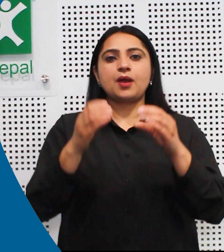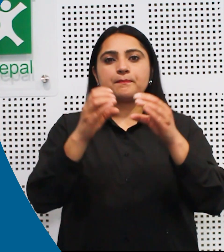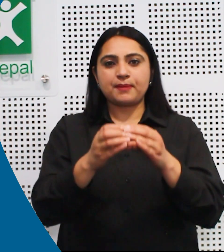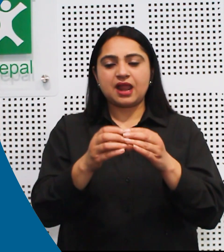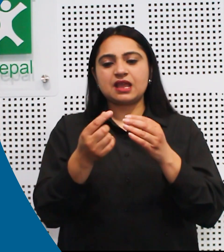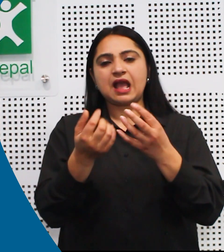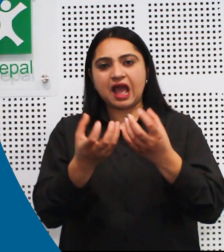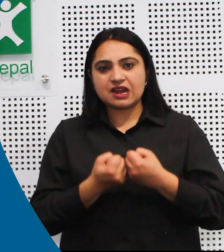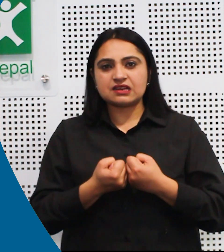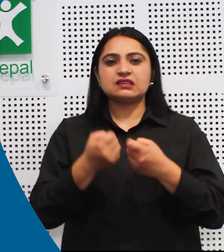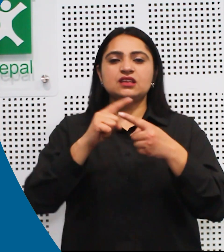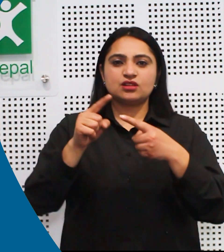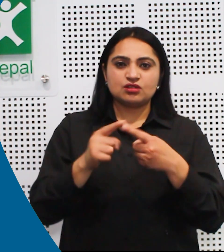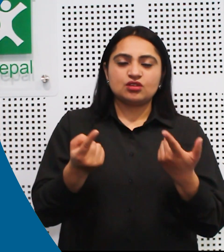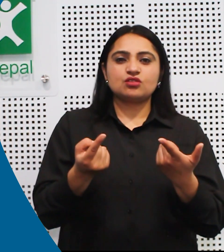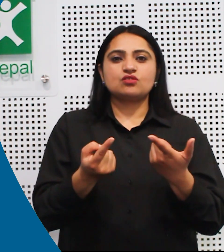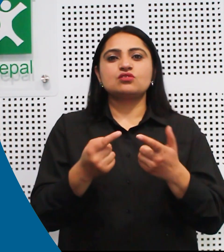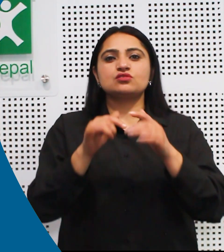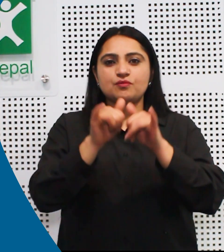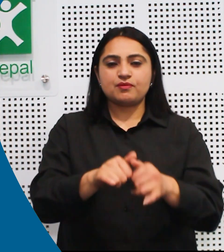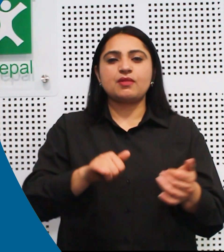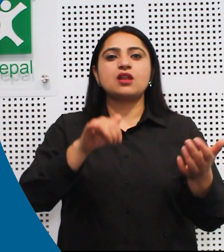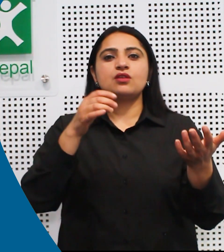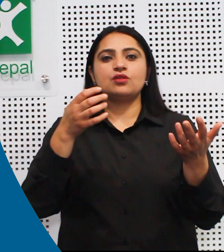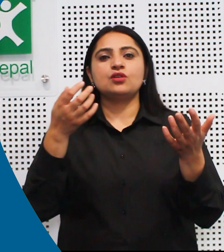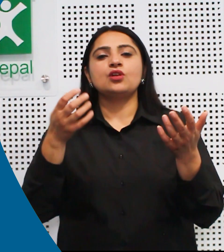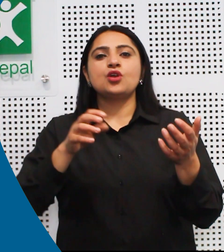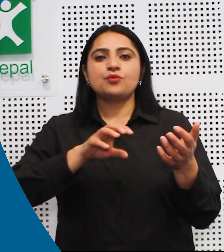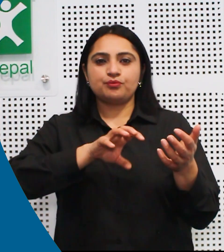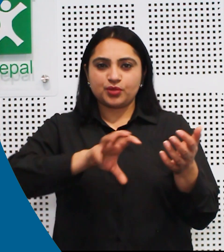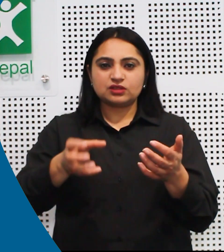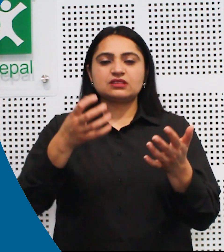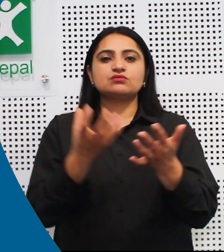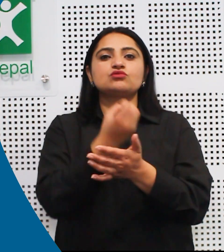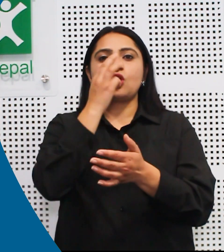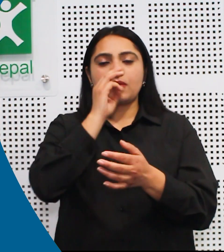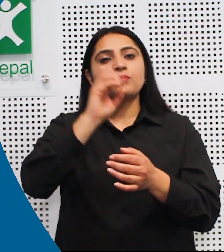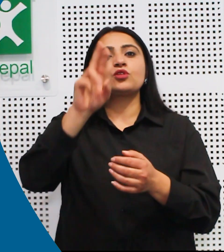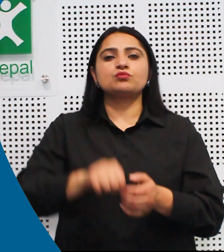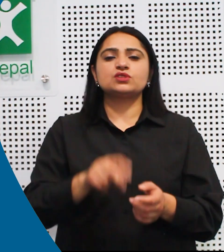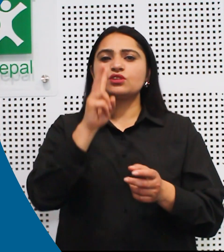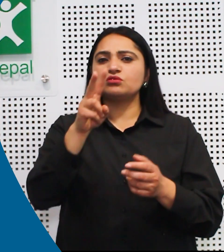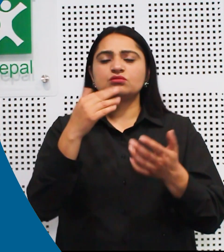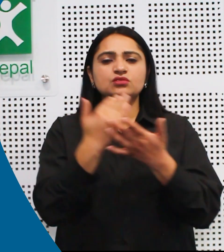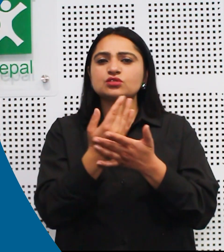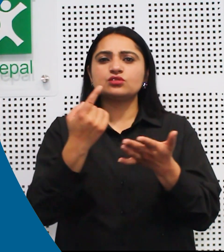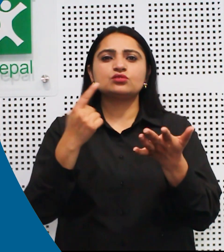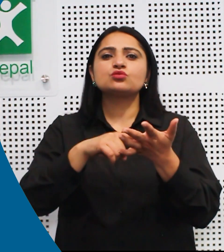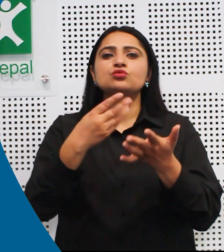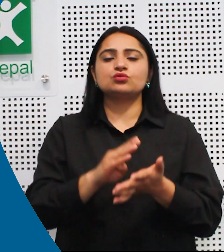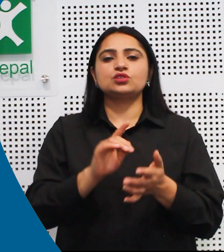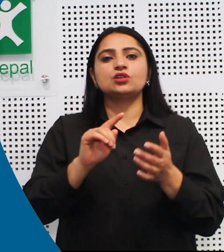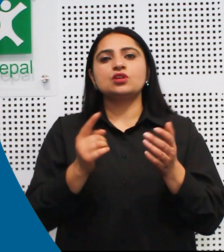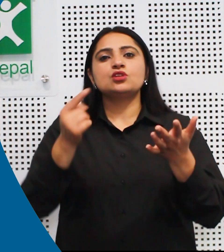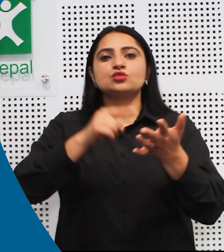पालिकाको आय व्ययको प्रक्षेपण गरी प्रदेश र सङ्घमा पठाइसक्नुपर्छ। यो सबै कसरी सम्भव हुन्छ? सुरुमा कैलालीको